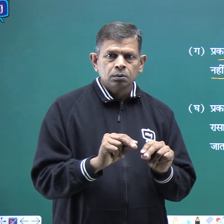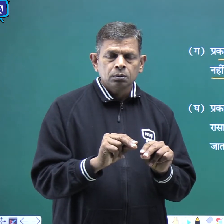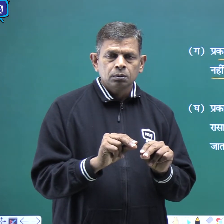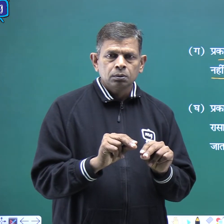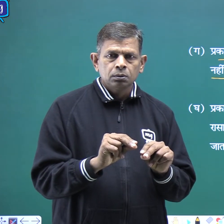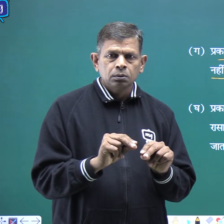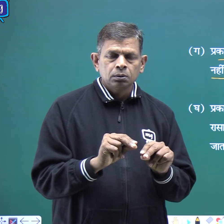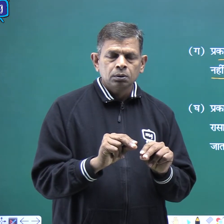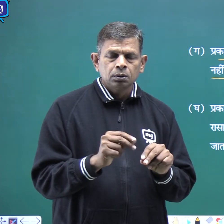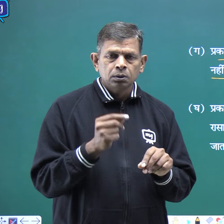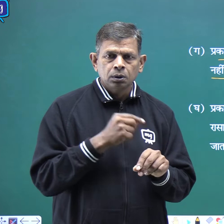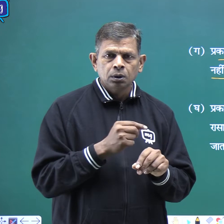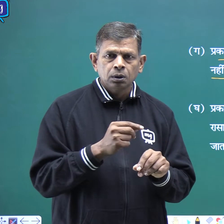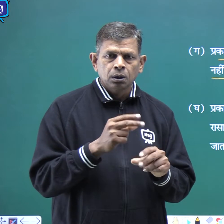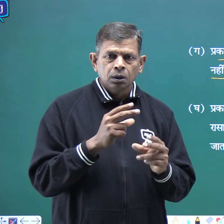ये बात बिल्कुल सही है।